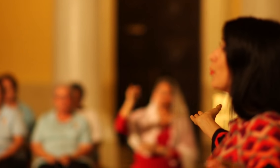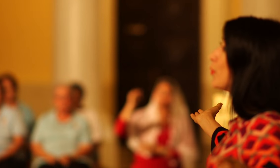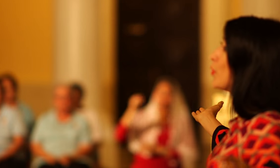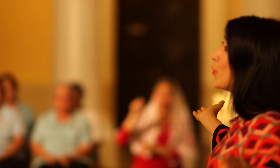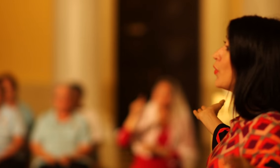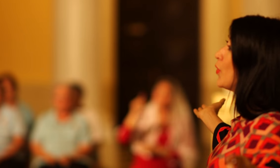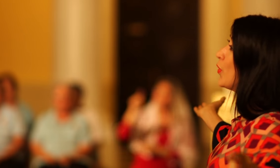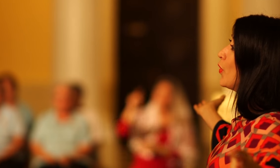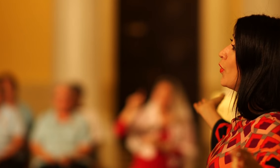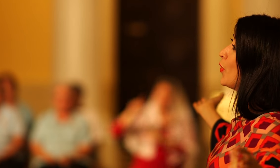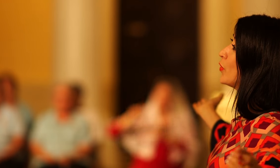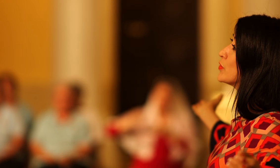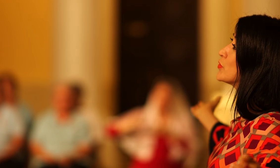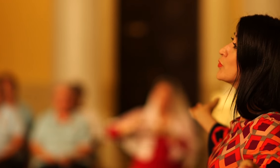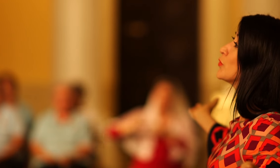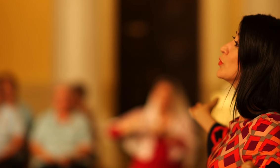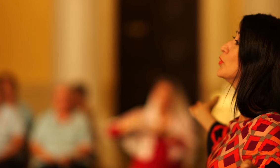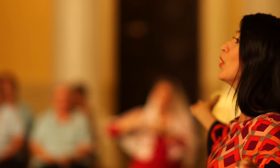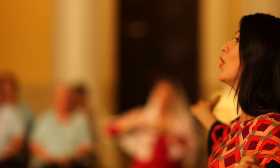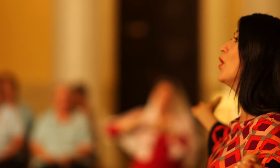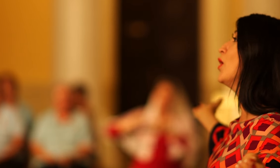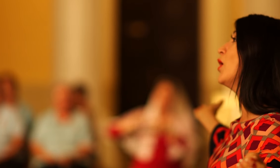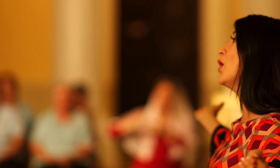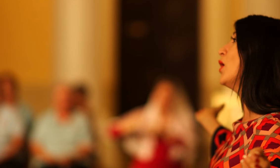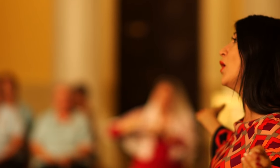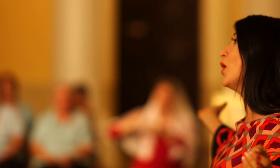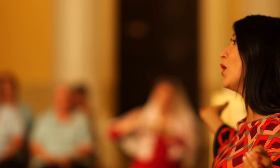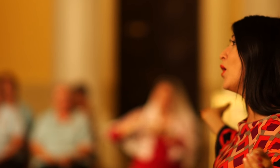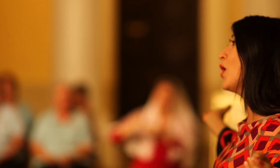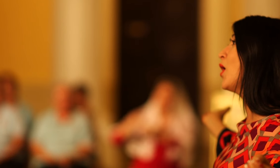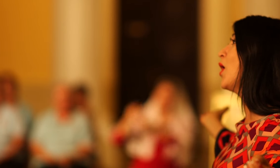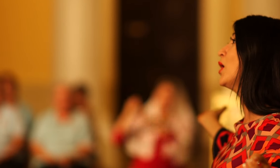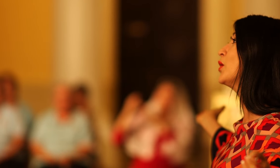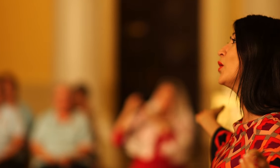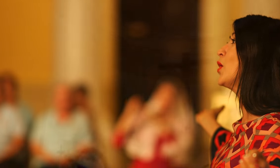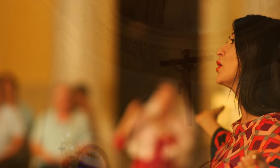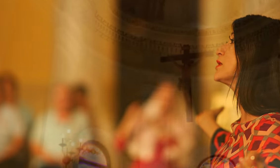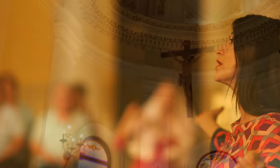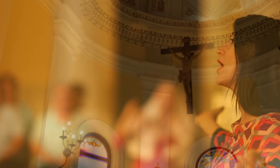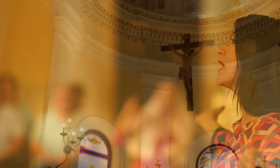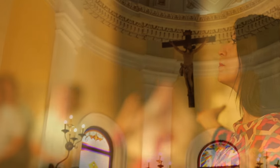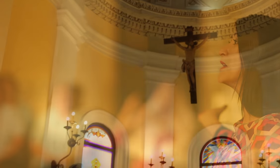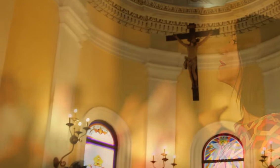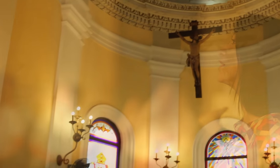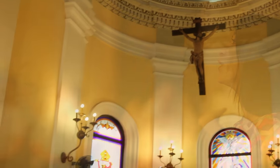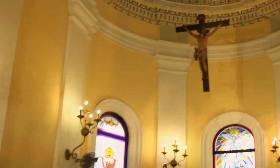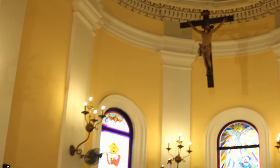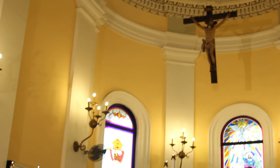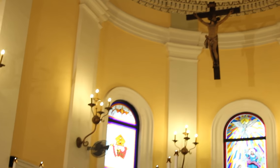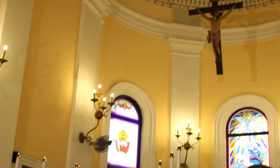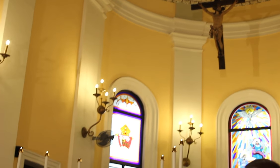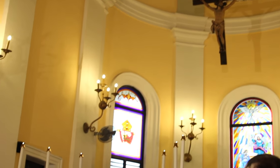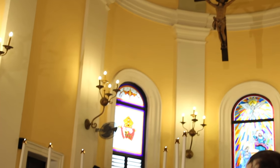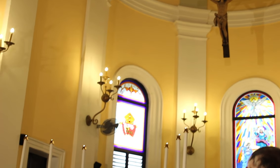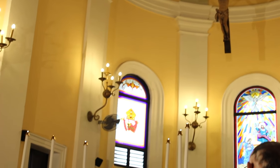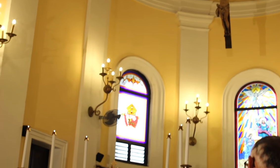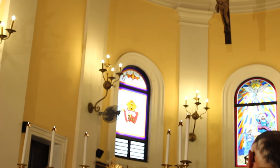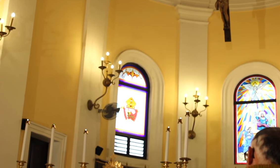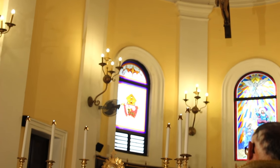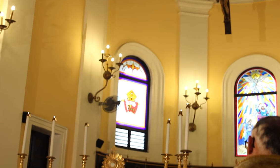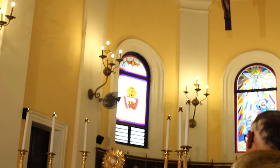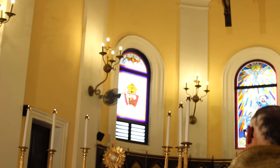Por su dolorosa pasión,